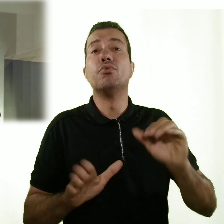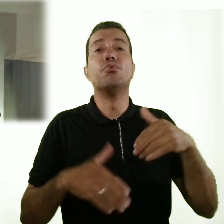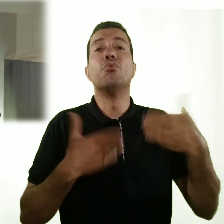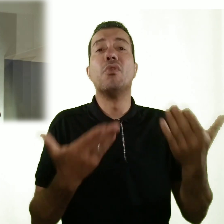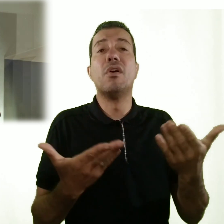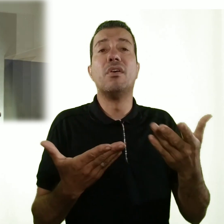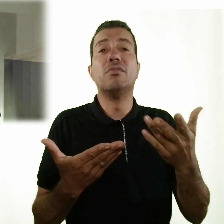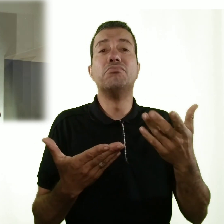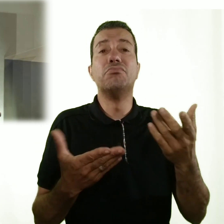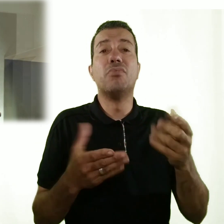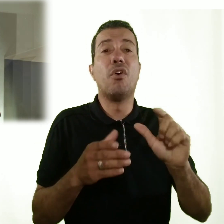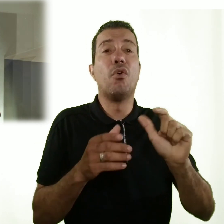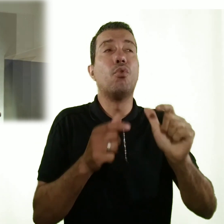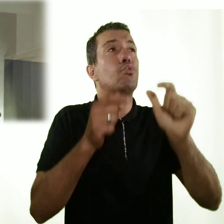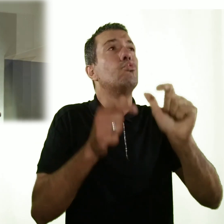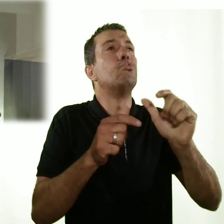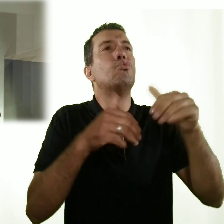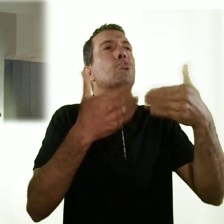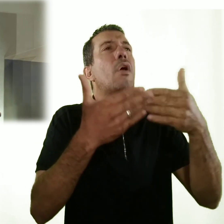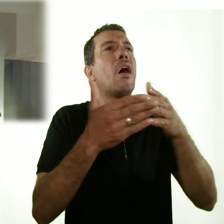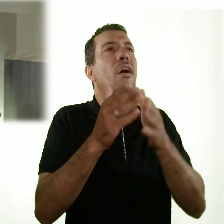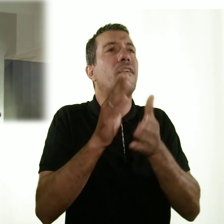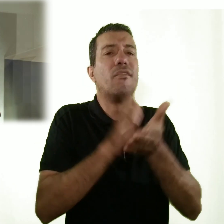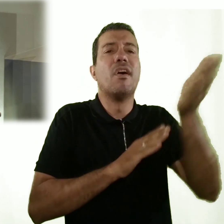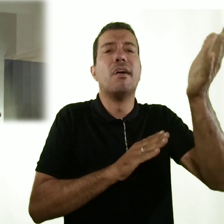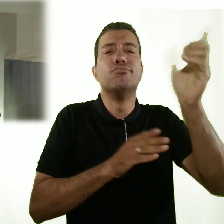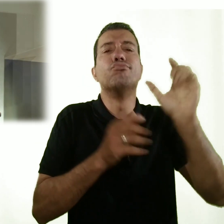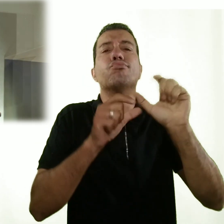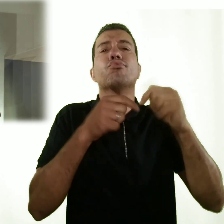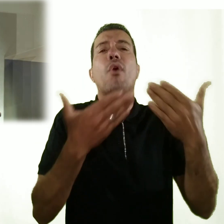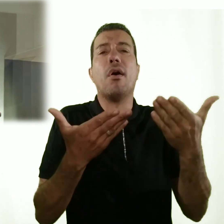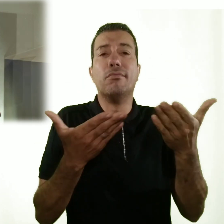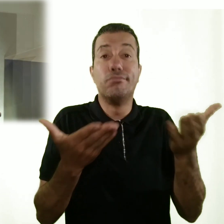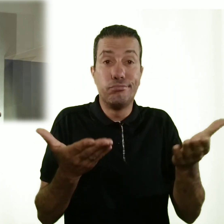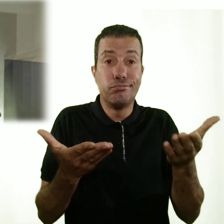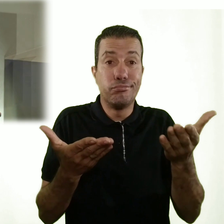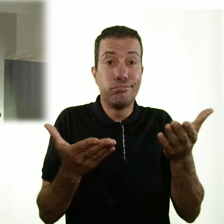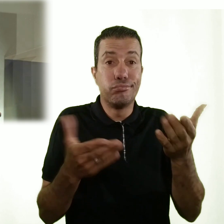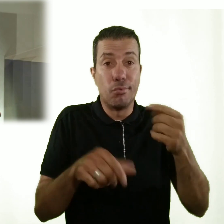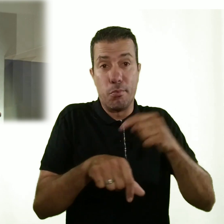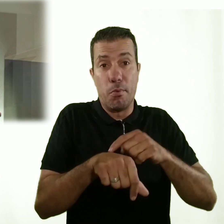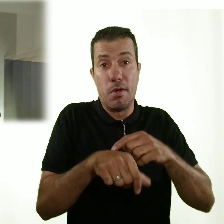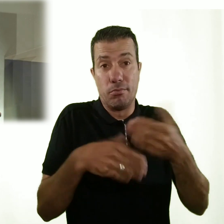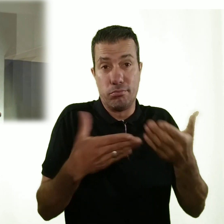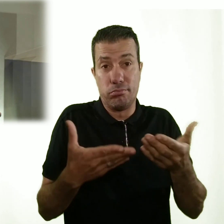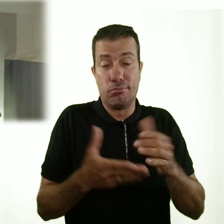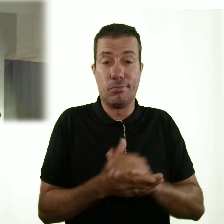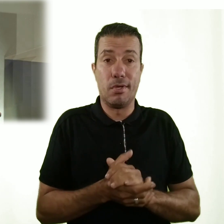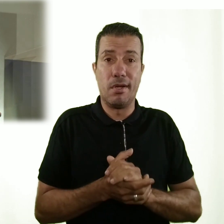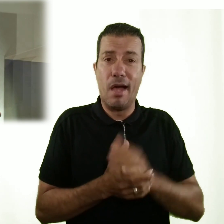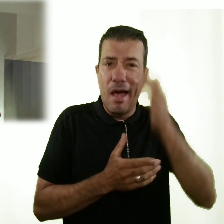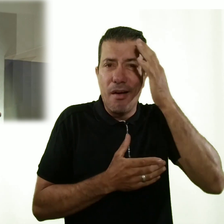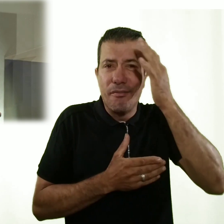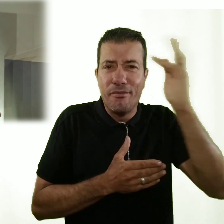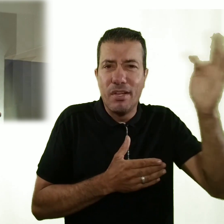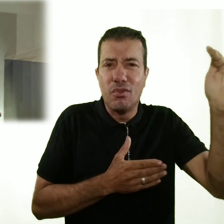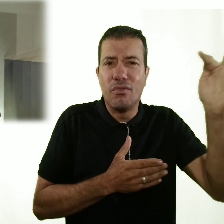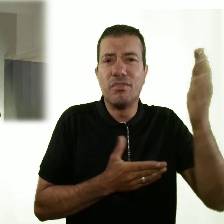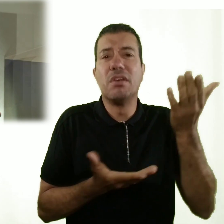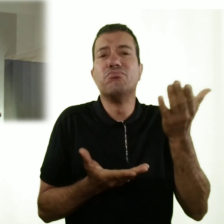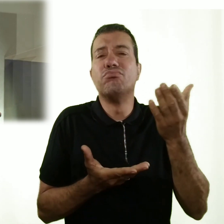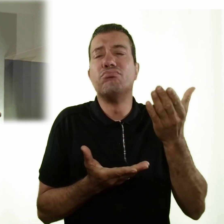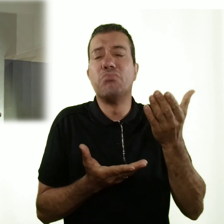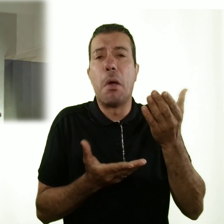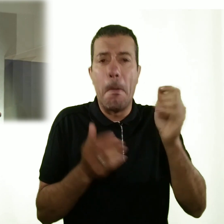vamos. Desde lá os pré-socráticos até os tempos atuais. E a filosofia pode ser